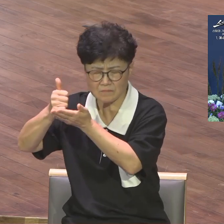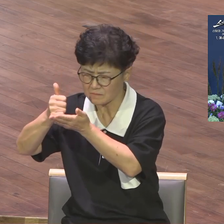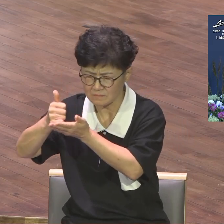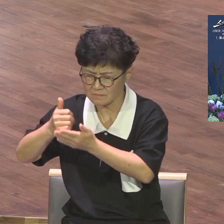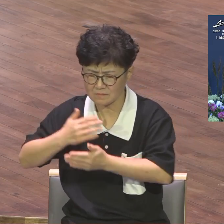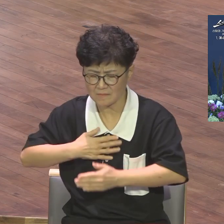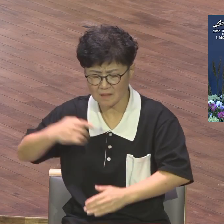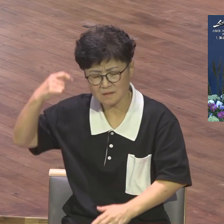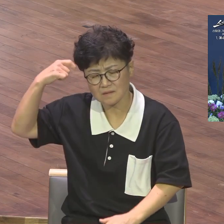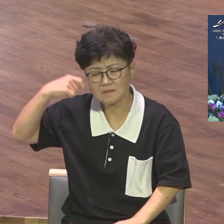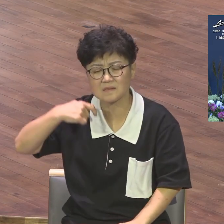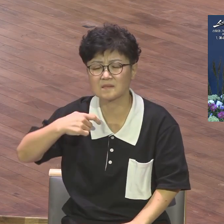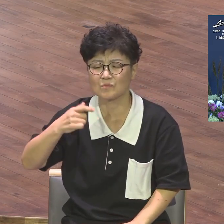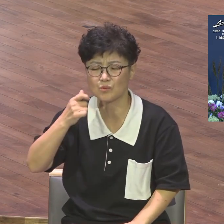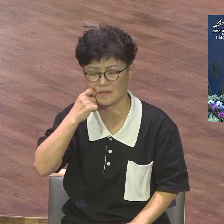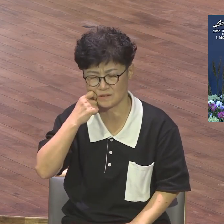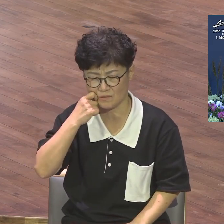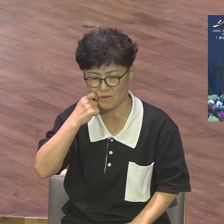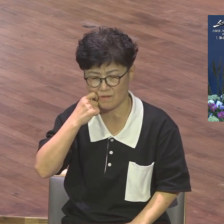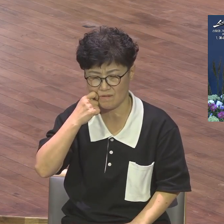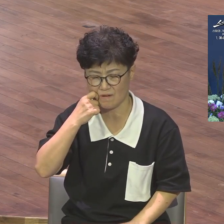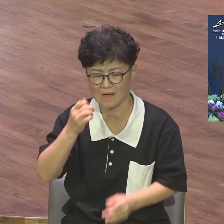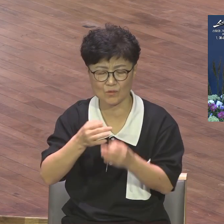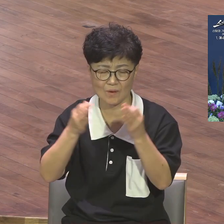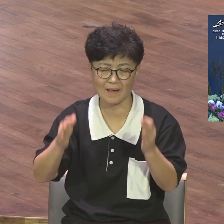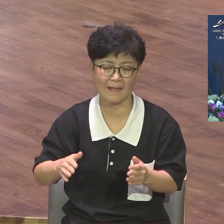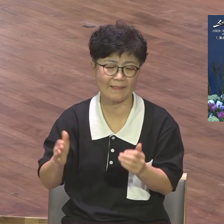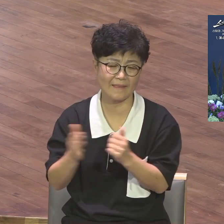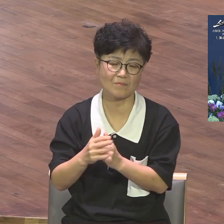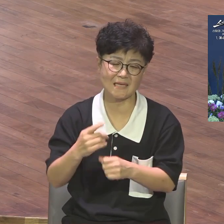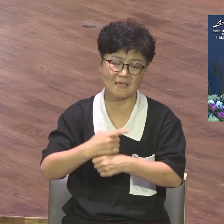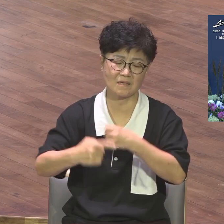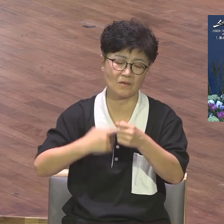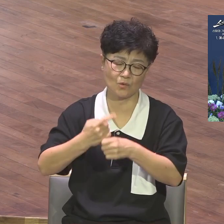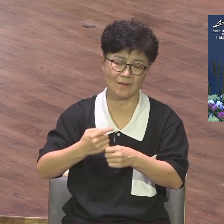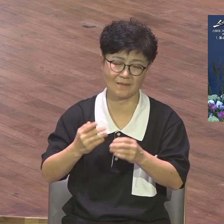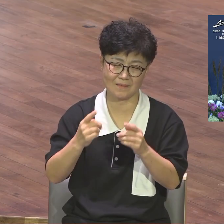교회를 탈출하기로 결심하고 탈출하죠. 1년 동안.